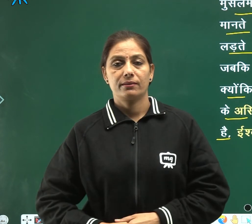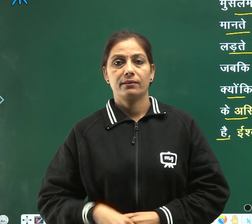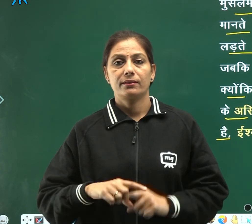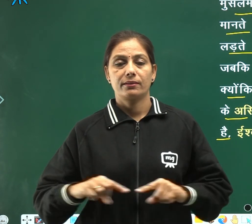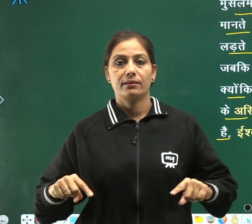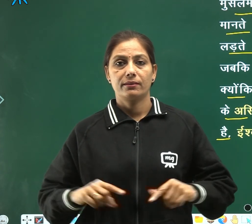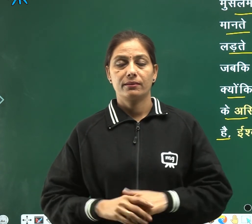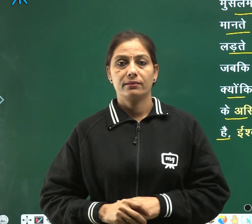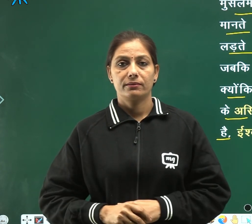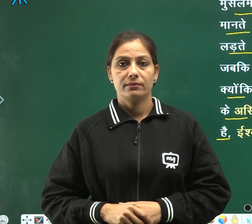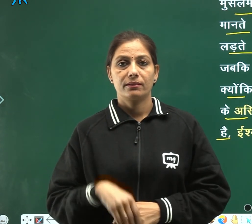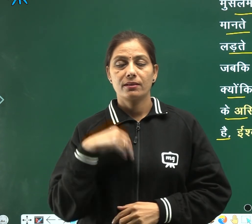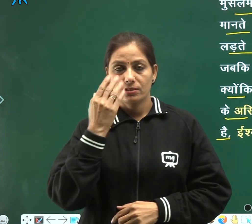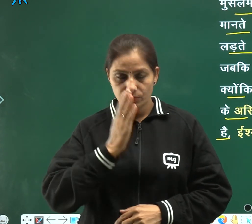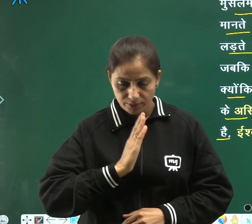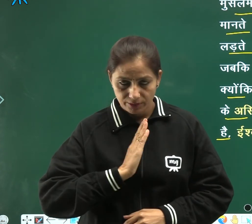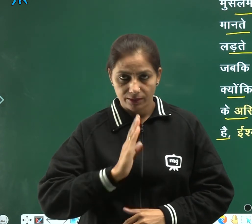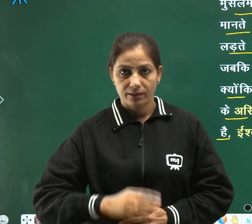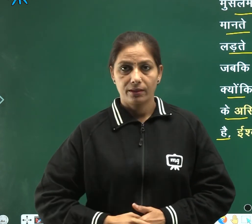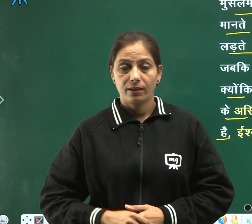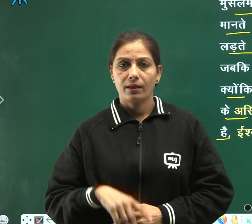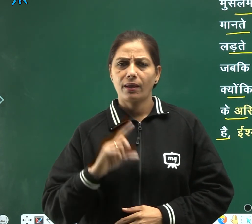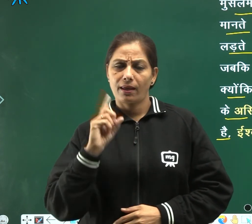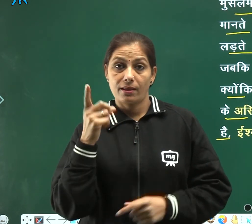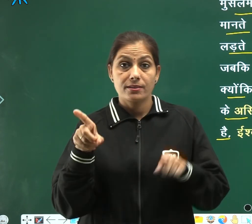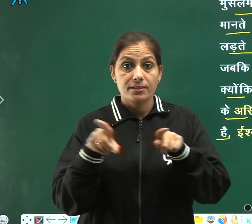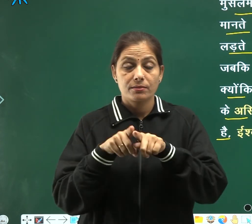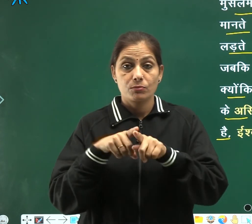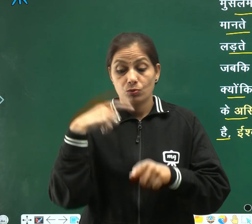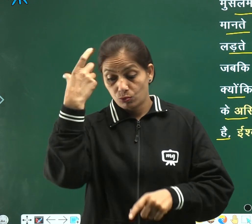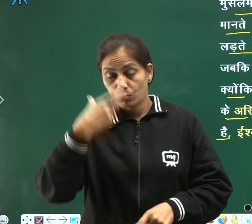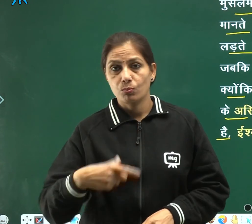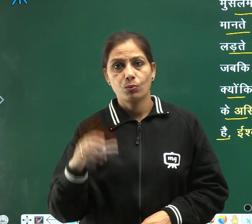तथा ईश्वर के एक स्वरूप को समझाया है।